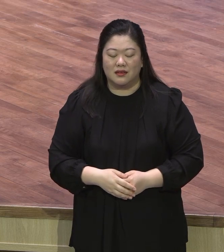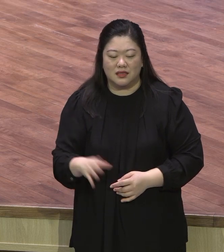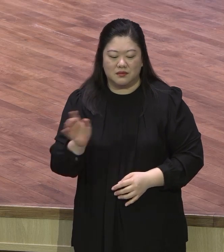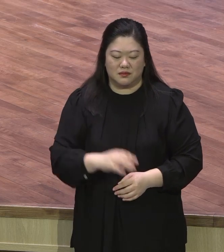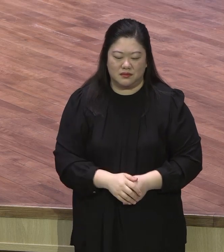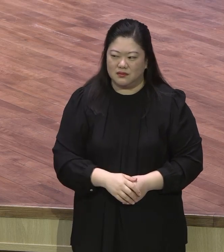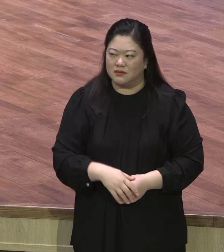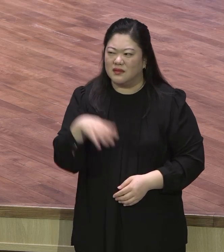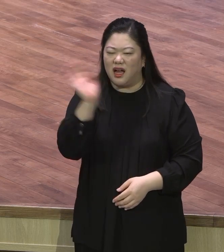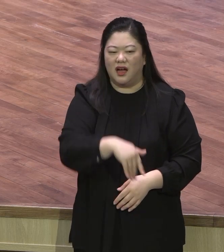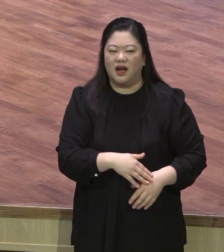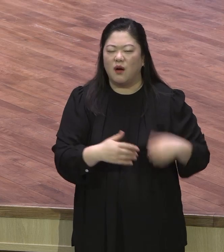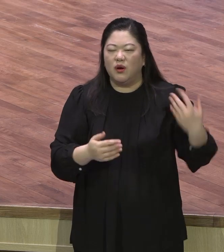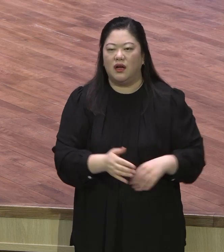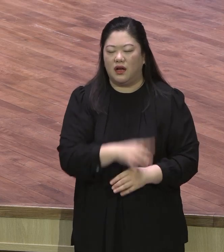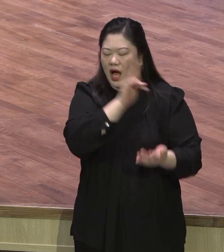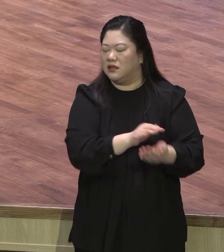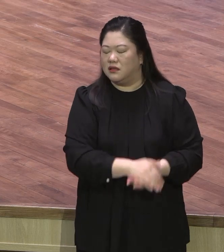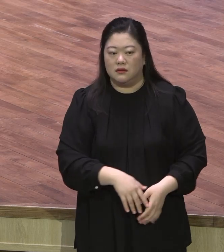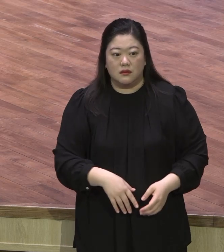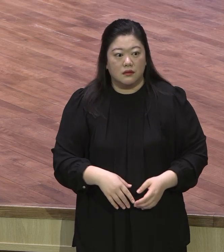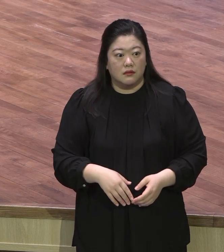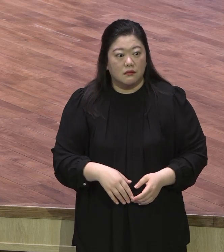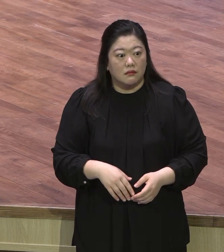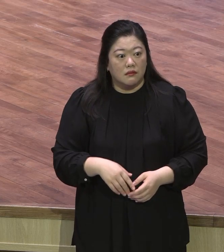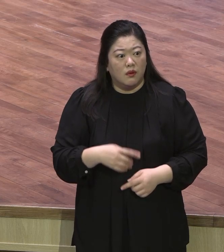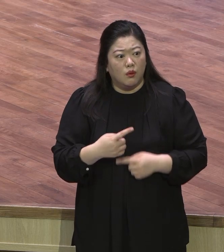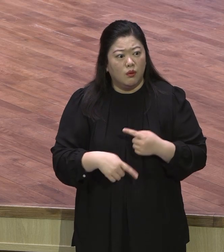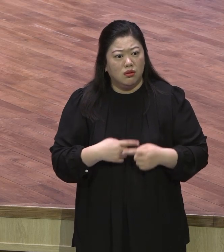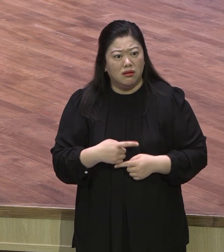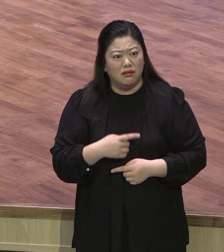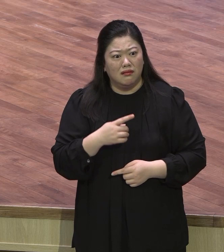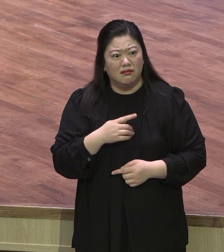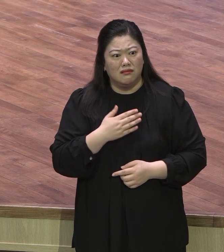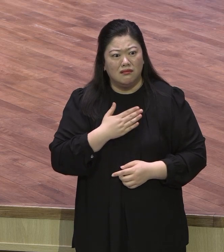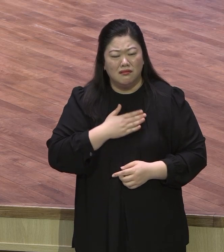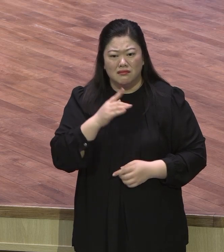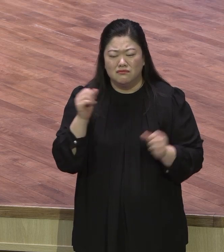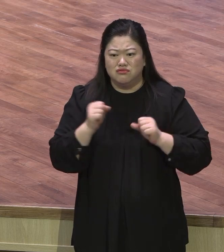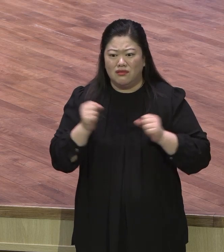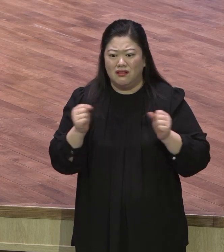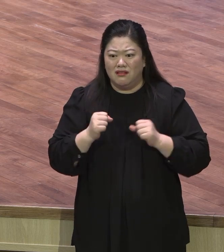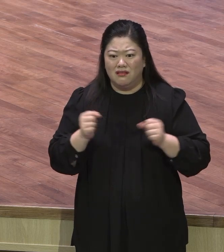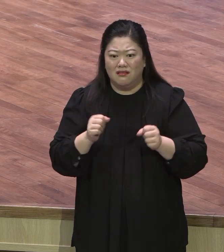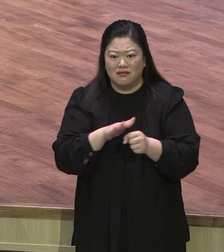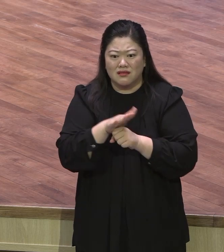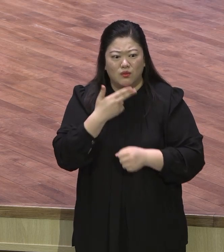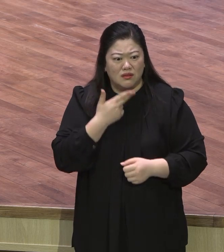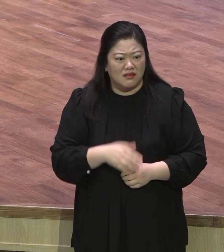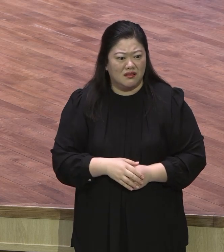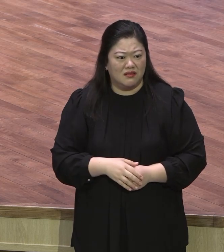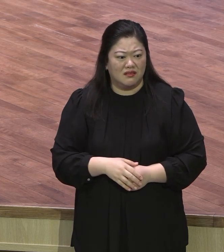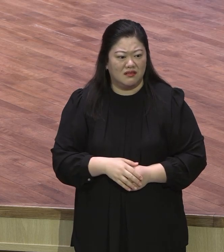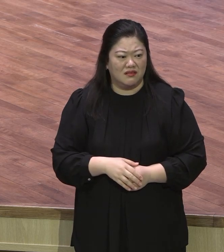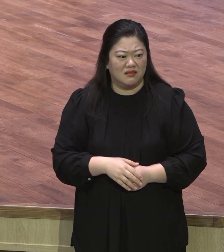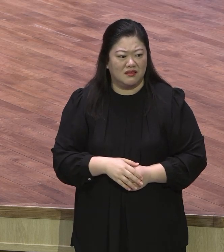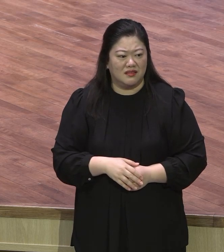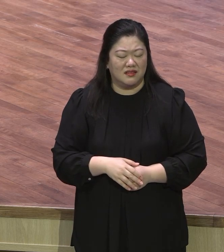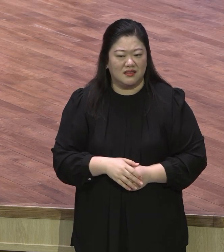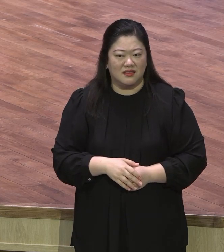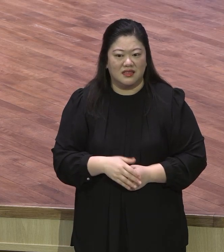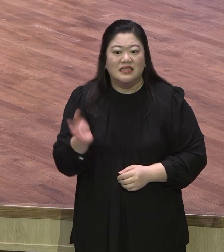그렇게 잘 못합니다. 사랑한다. 그래서 그런지 I love you의 굶주린